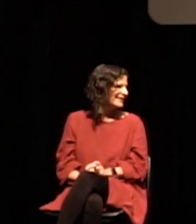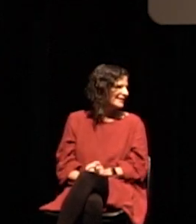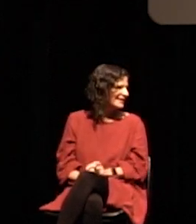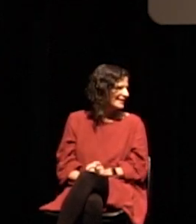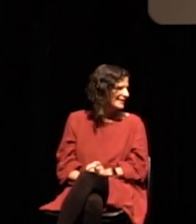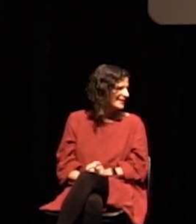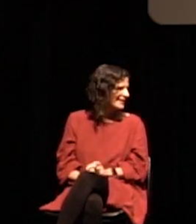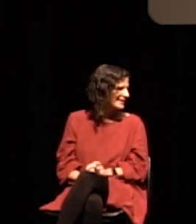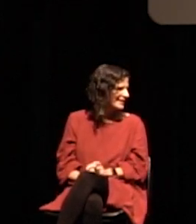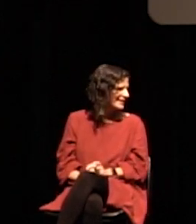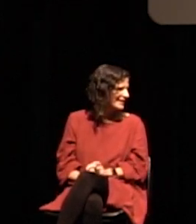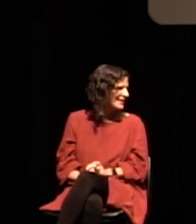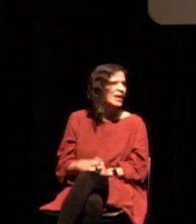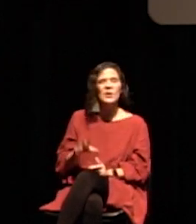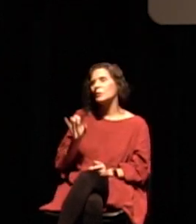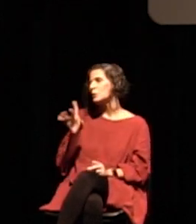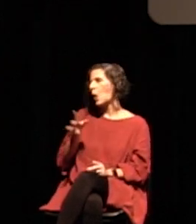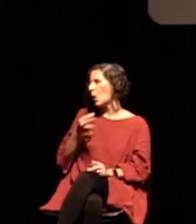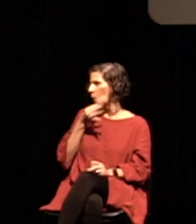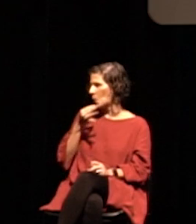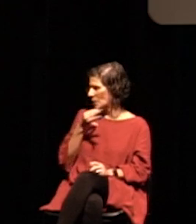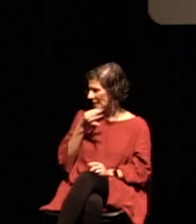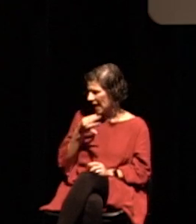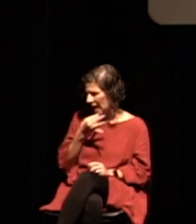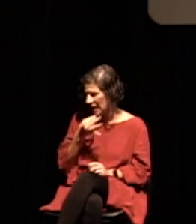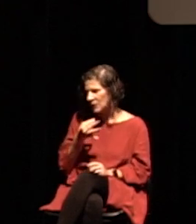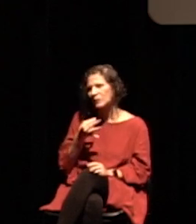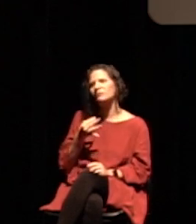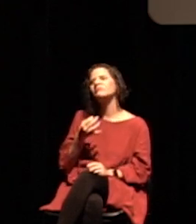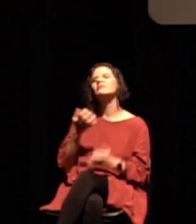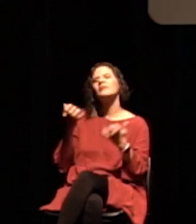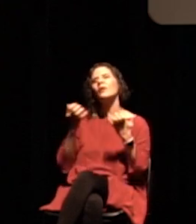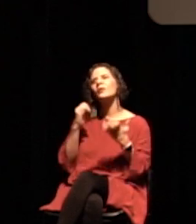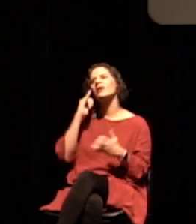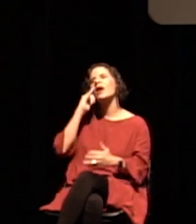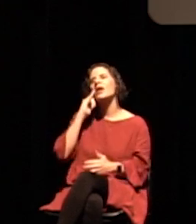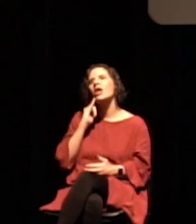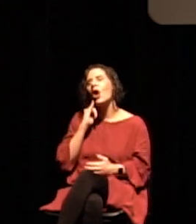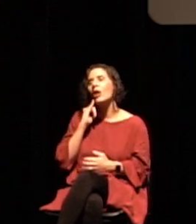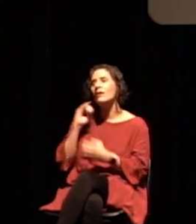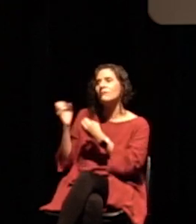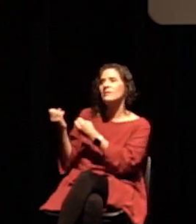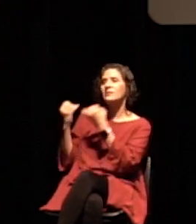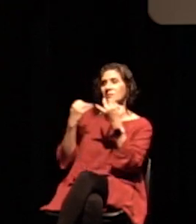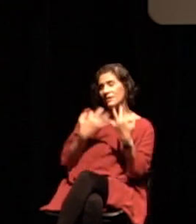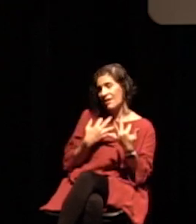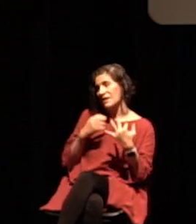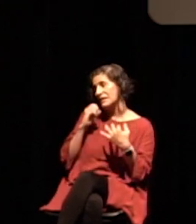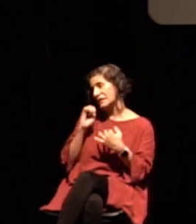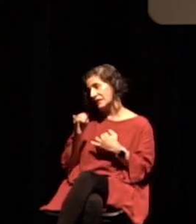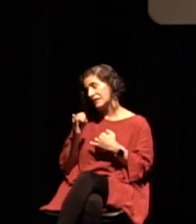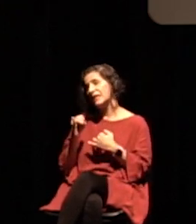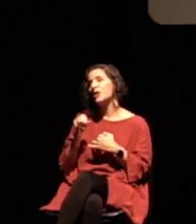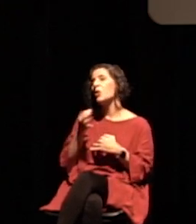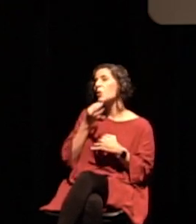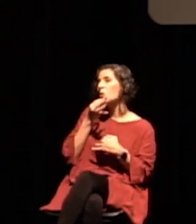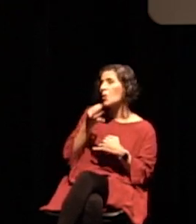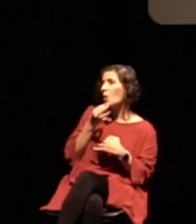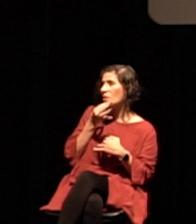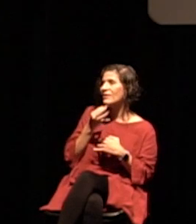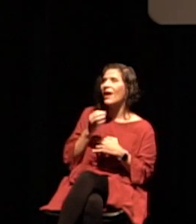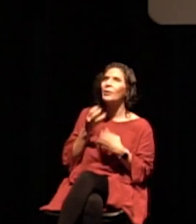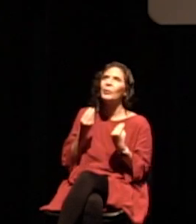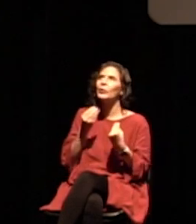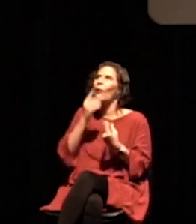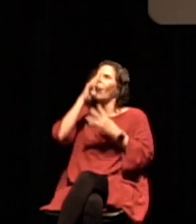Eu faria um comentário e gostaria que a Iole me dissesse se esse comentário é muito